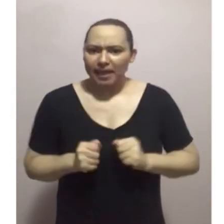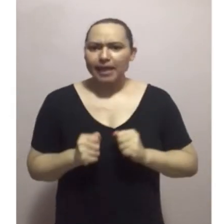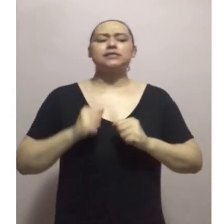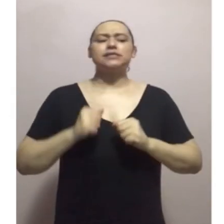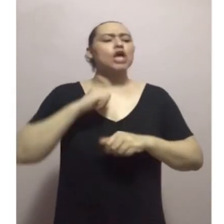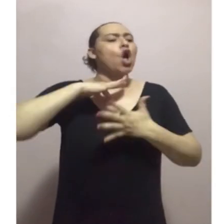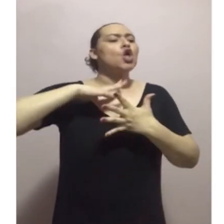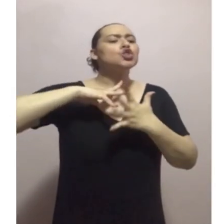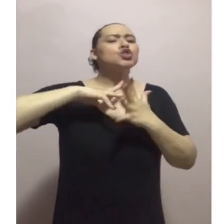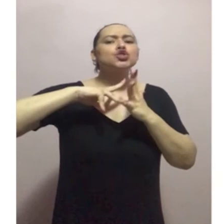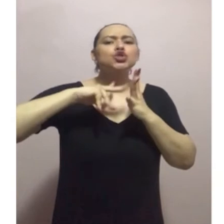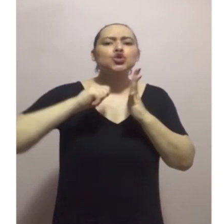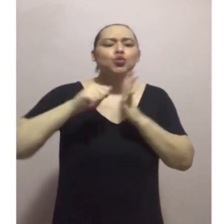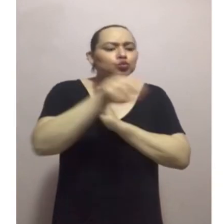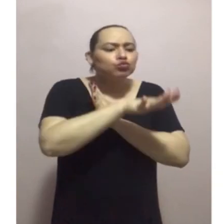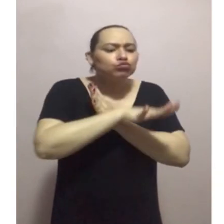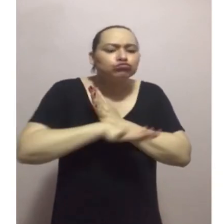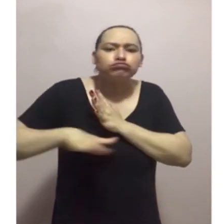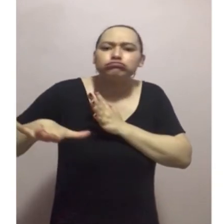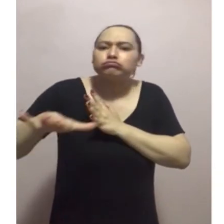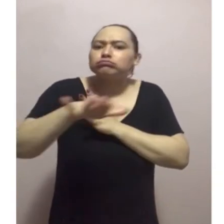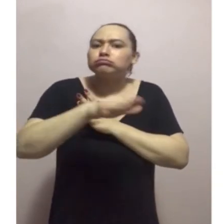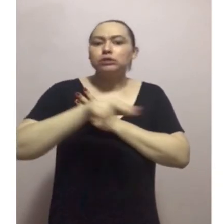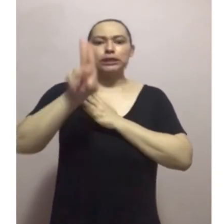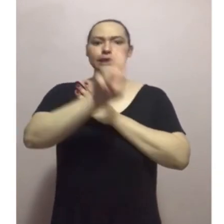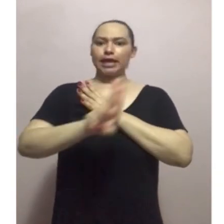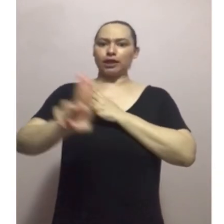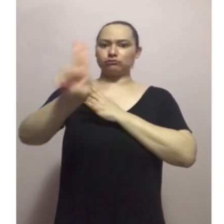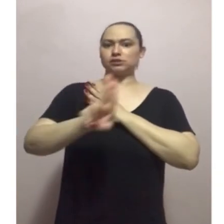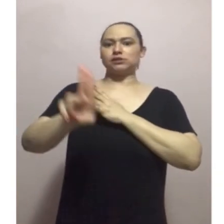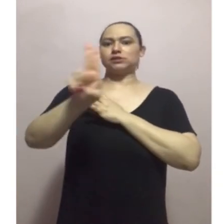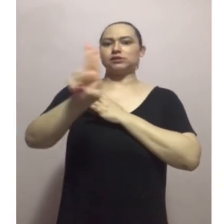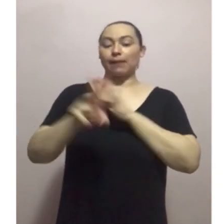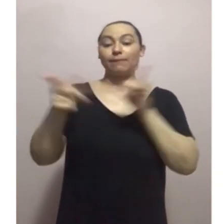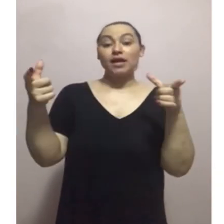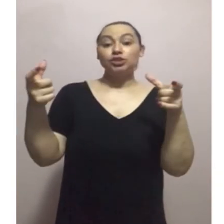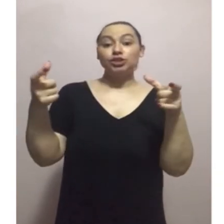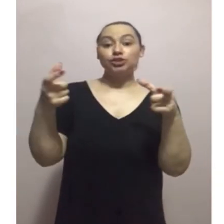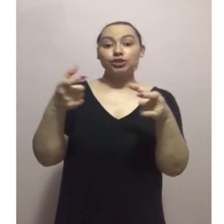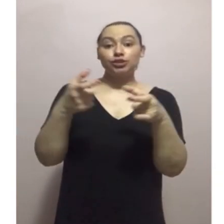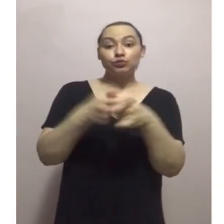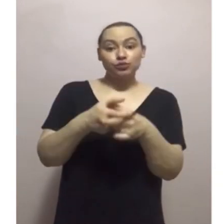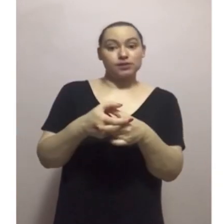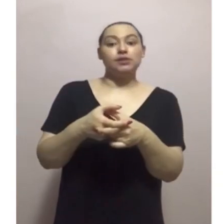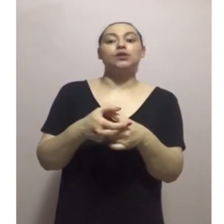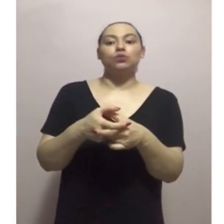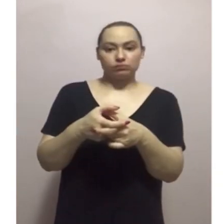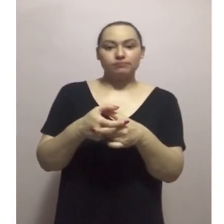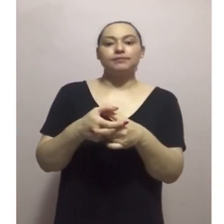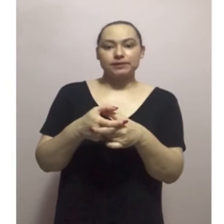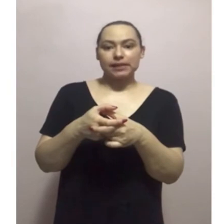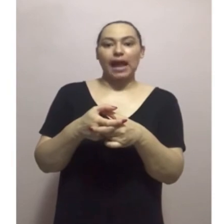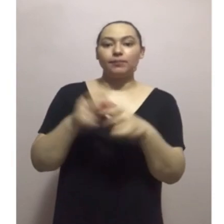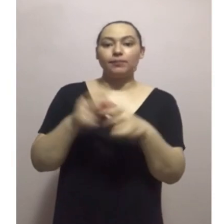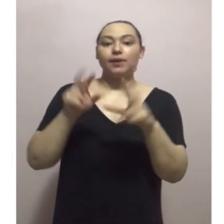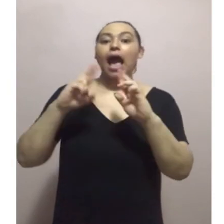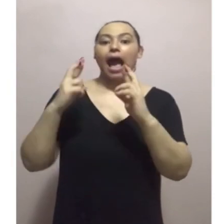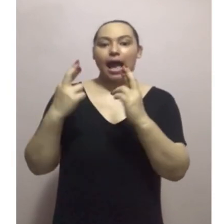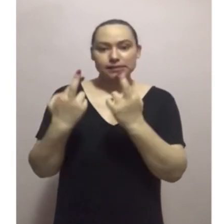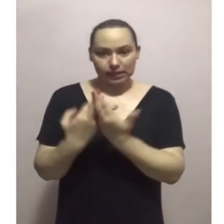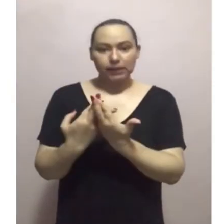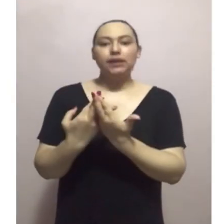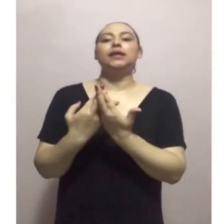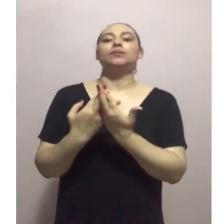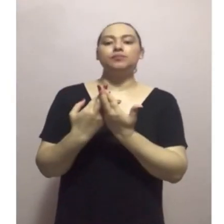limpeza, sanitização nos espaços. E a gente reduziu as equipes, inclusive, deixou muita gente